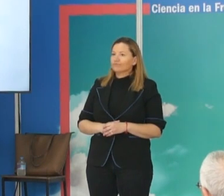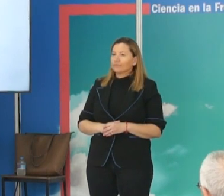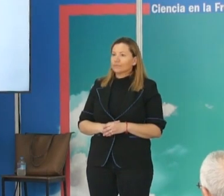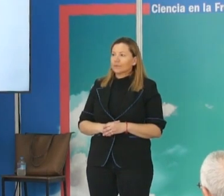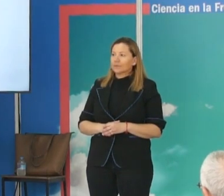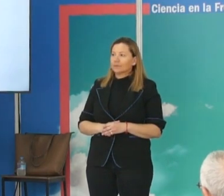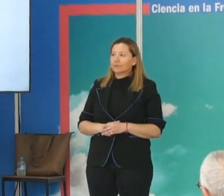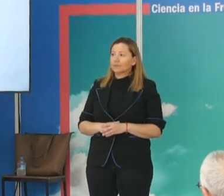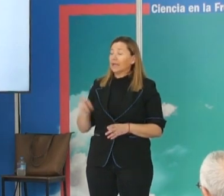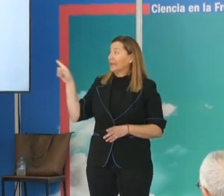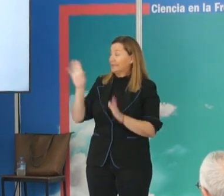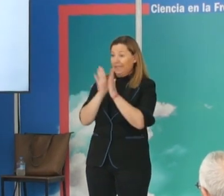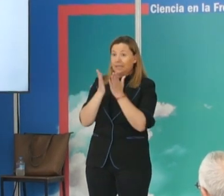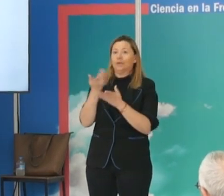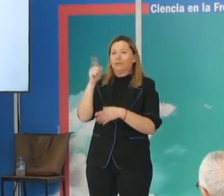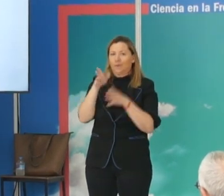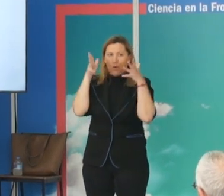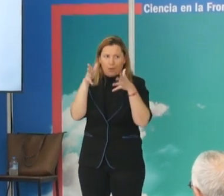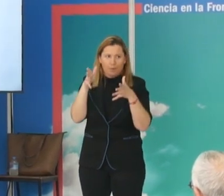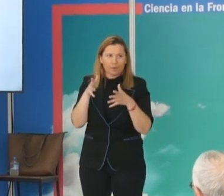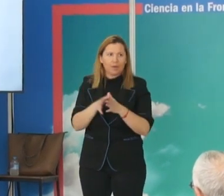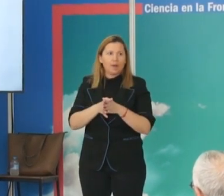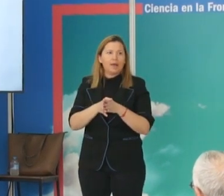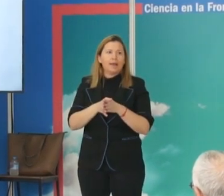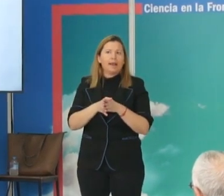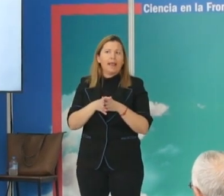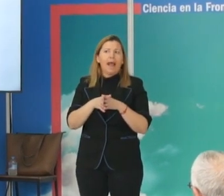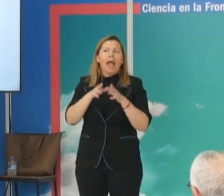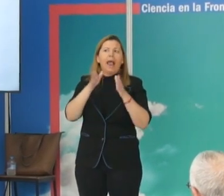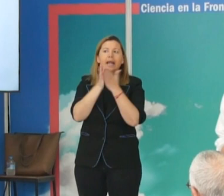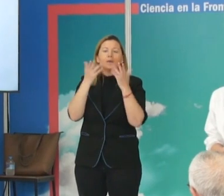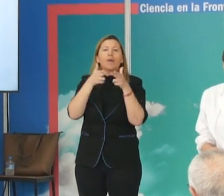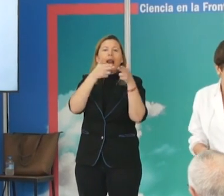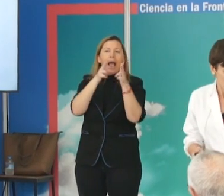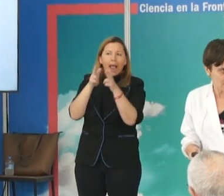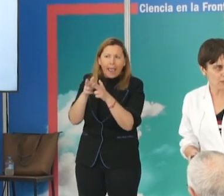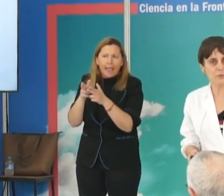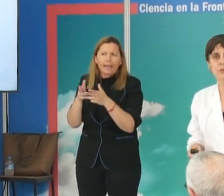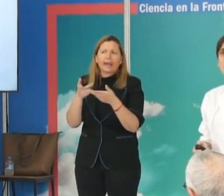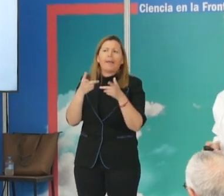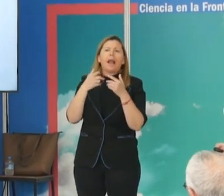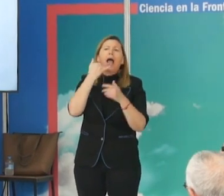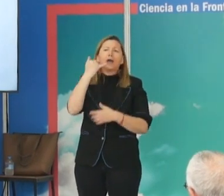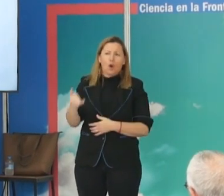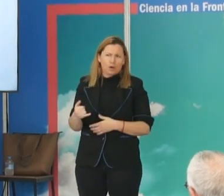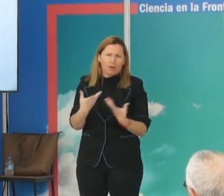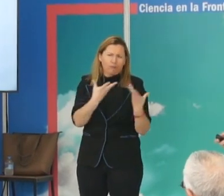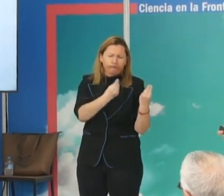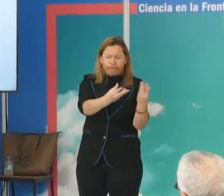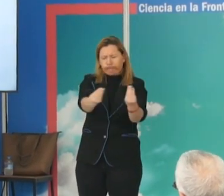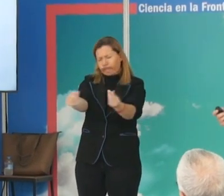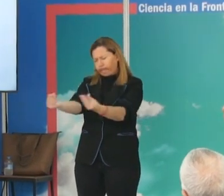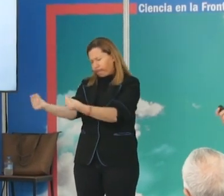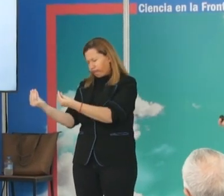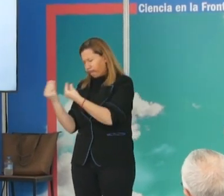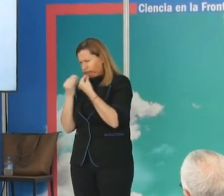El librito que os recomiendo, bueno, el libro sobre la guerra de las corrientes, etcétera, etcétera, hay chorrocientos, hay un montón de divulgación científica,